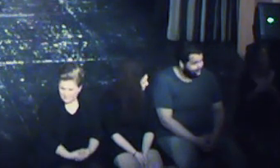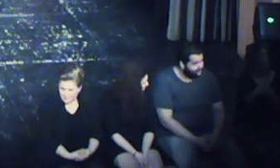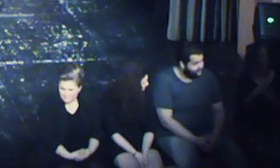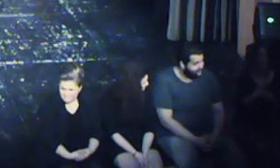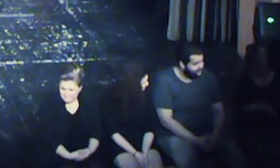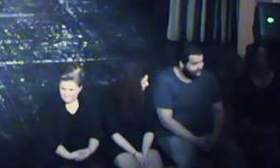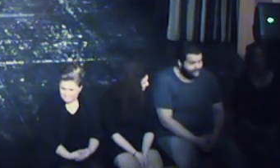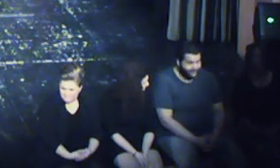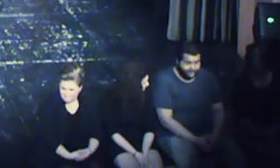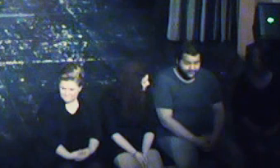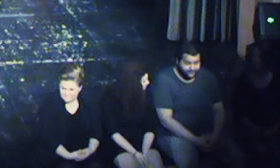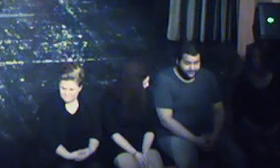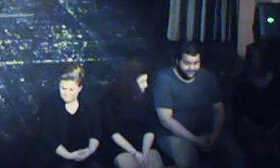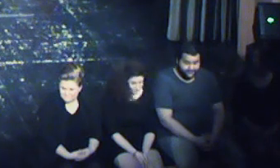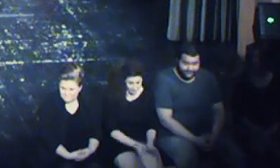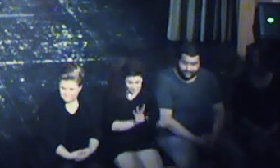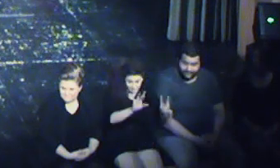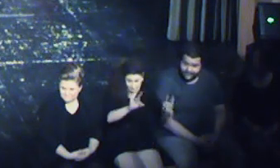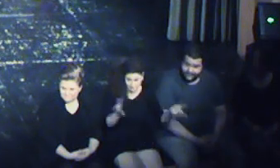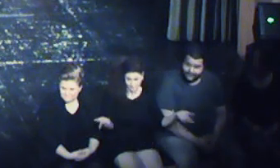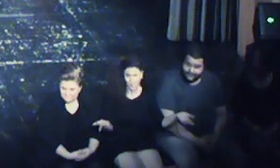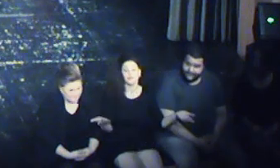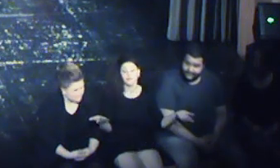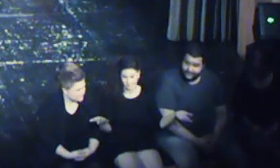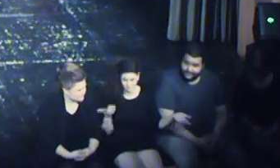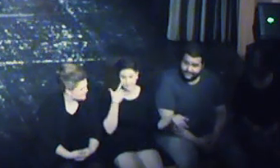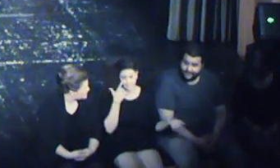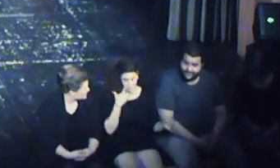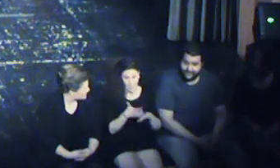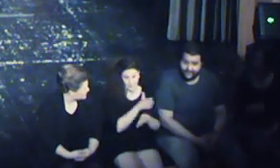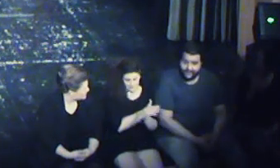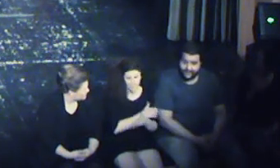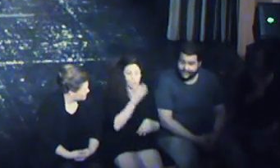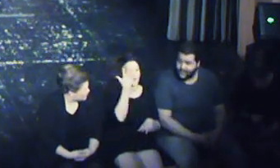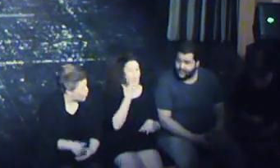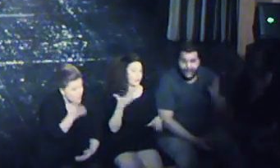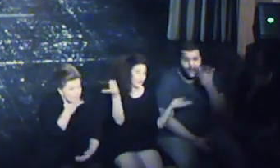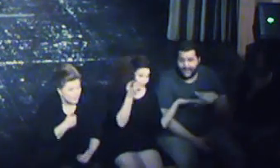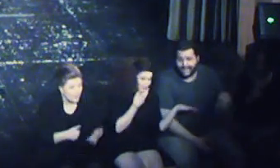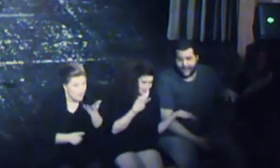Sí, sí, pero antes... Colorín. Colorín.